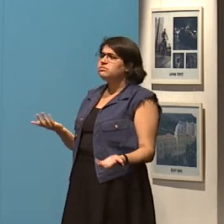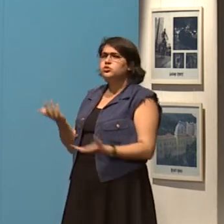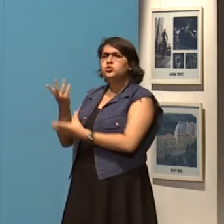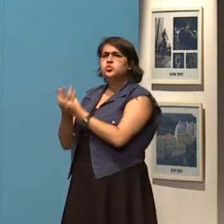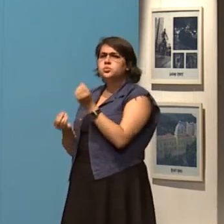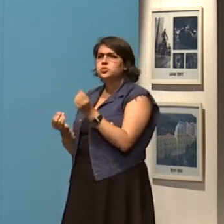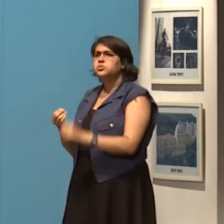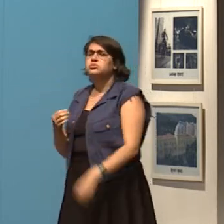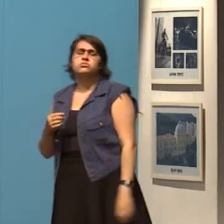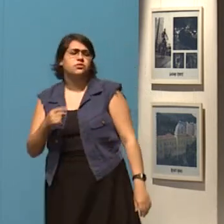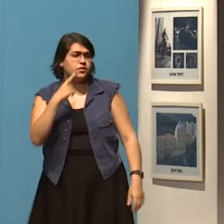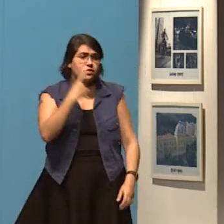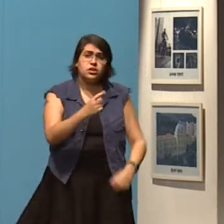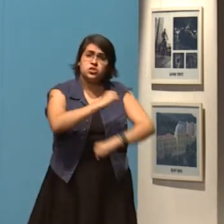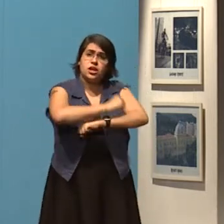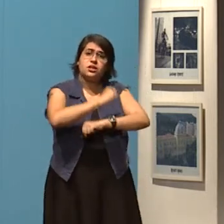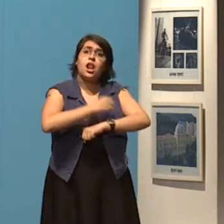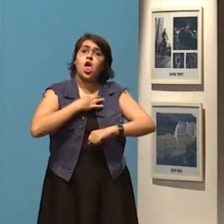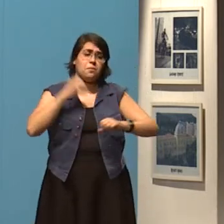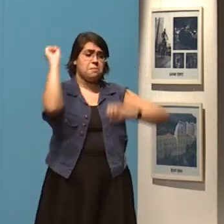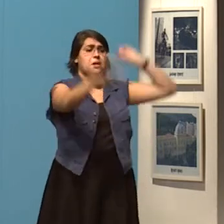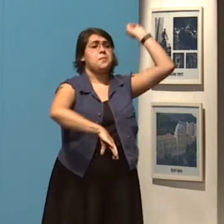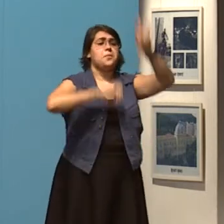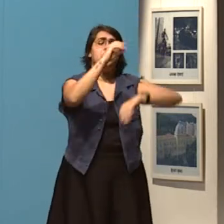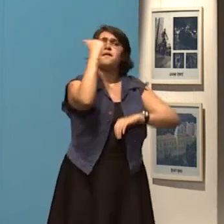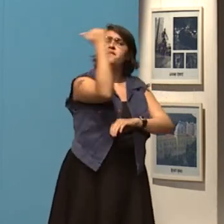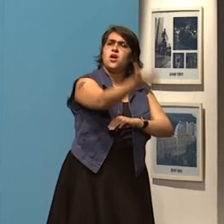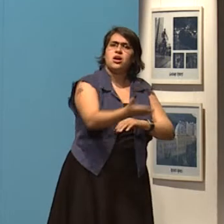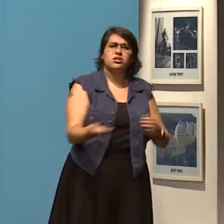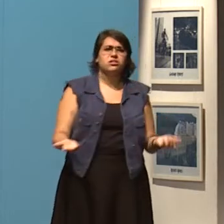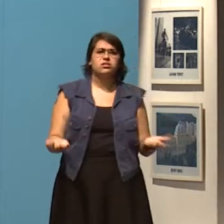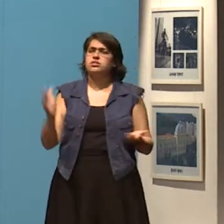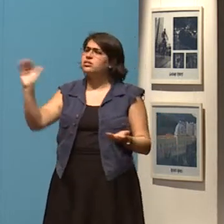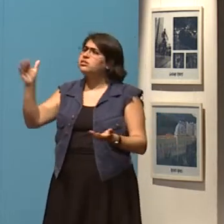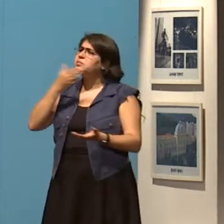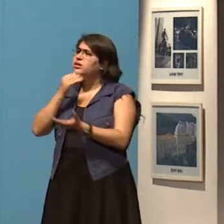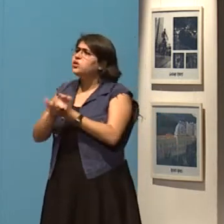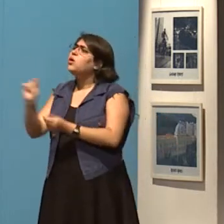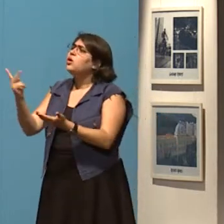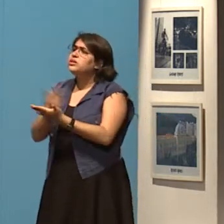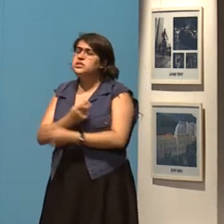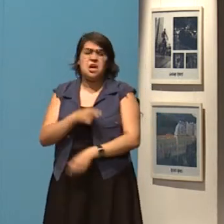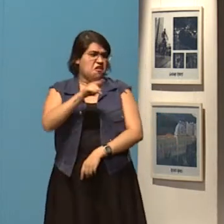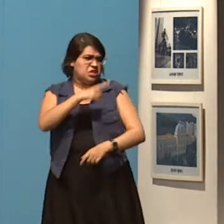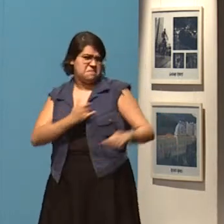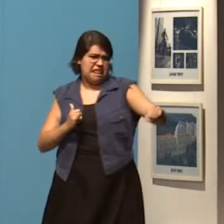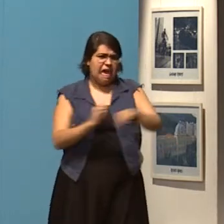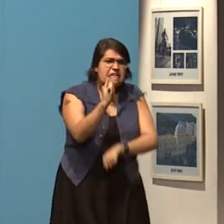suas roupas sumiram. E ela olha na janela, vê que as suas roupas estão na rua e pergunta para o